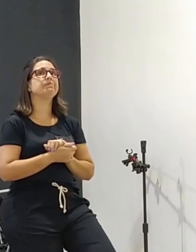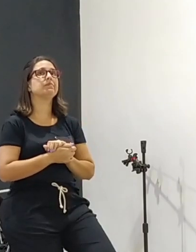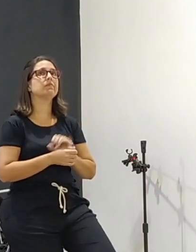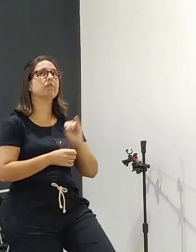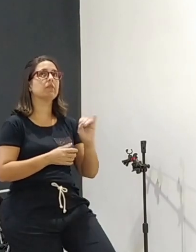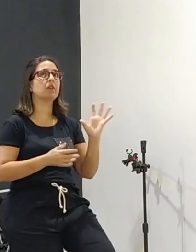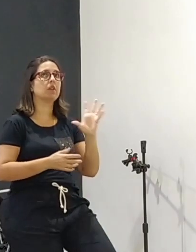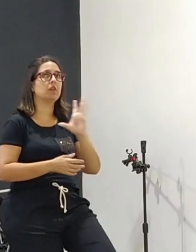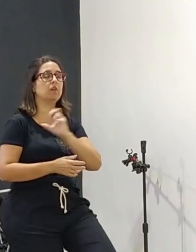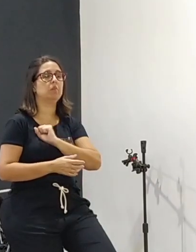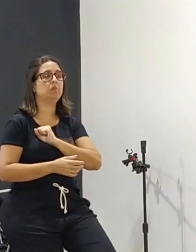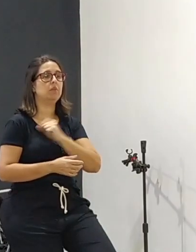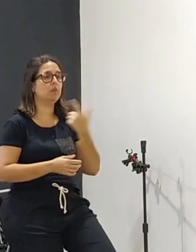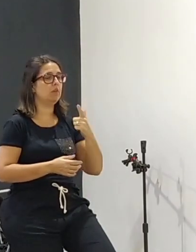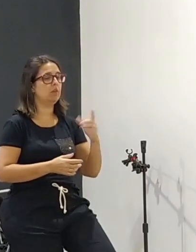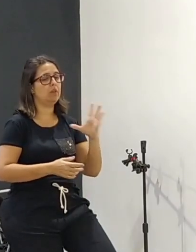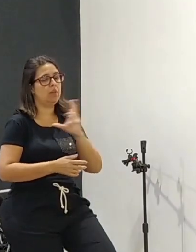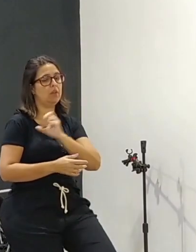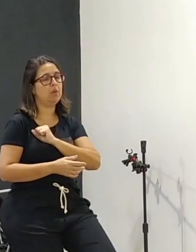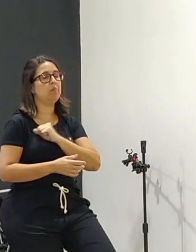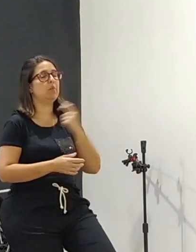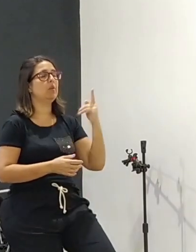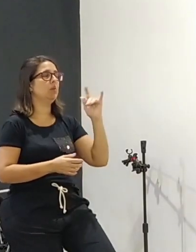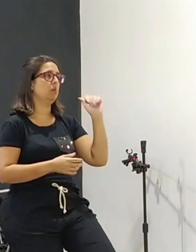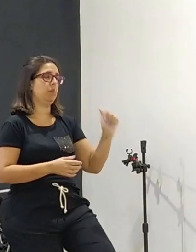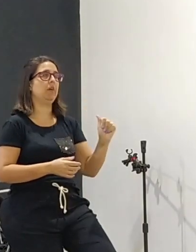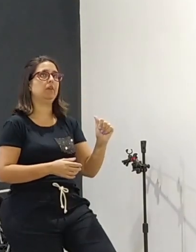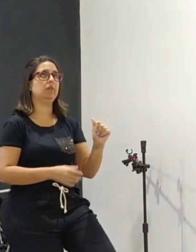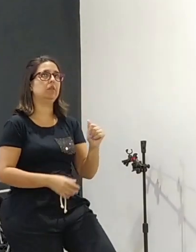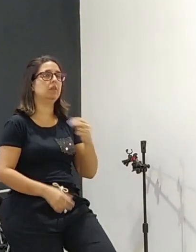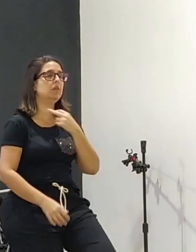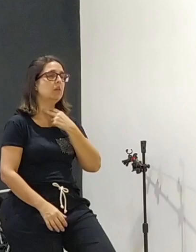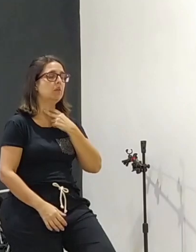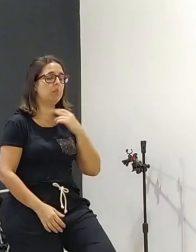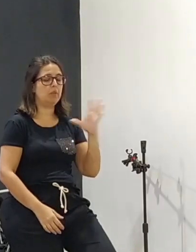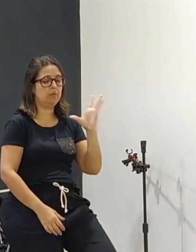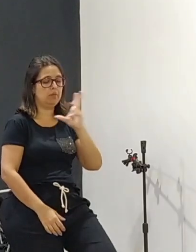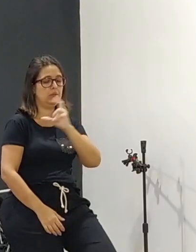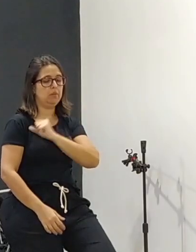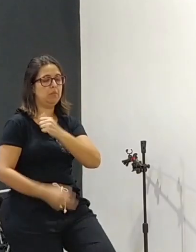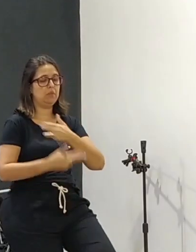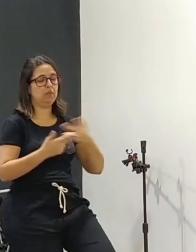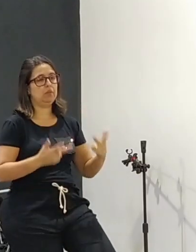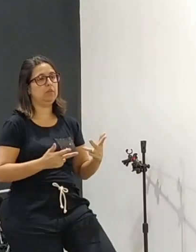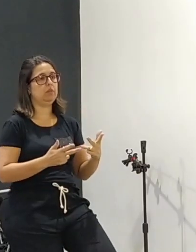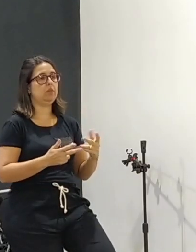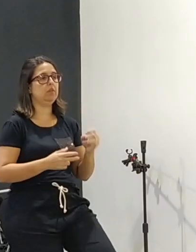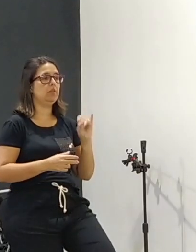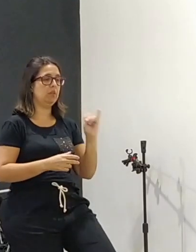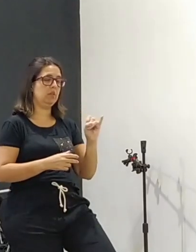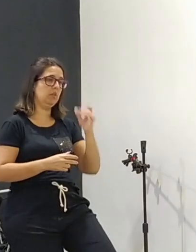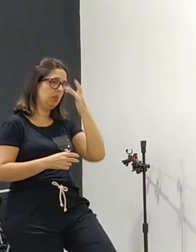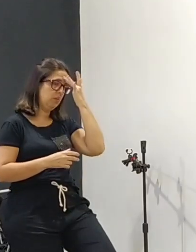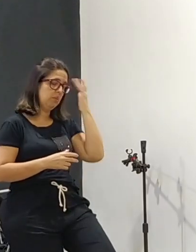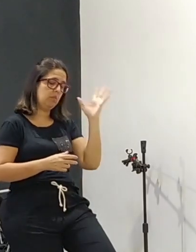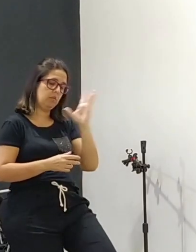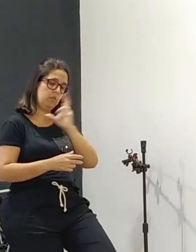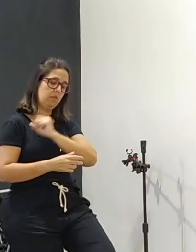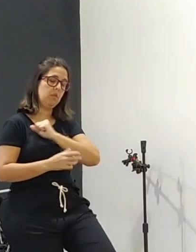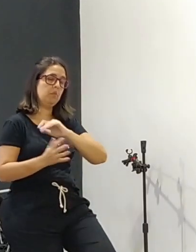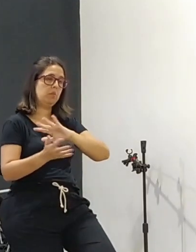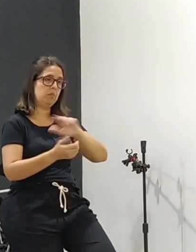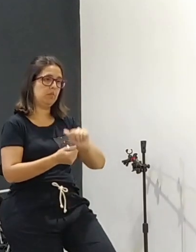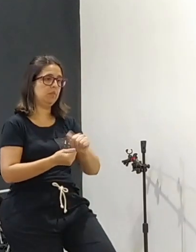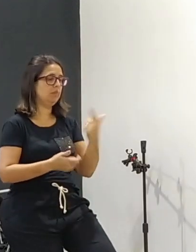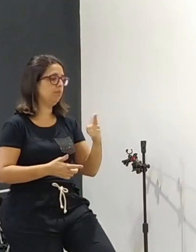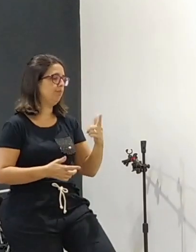está nele. Não ameis o mundo, nem o que no mundo há. Se alguém ama o mundo, o amor